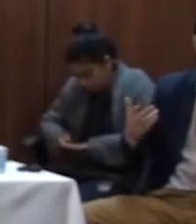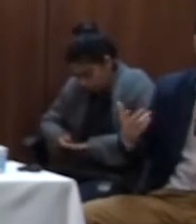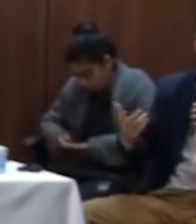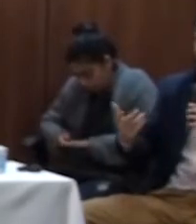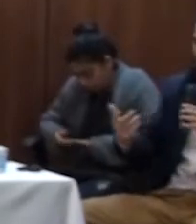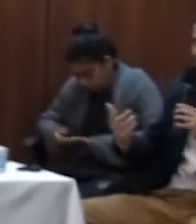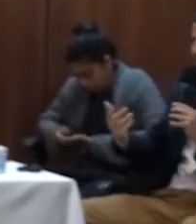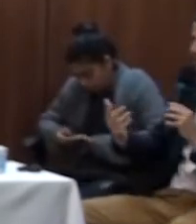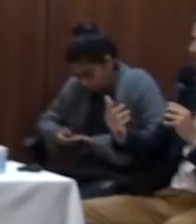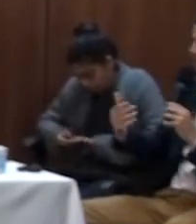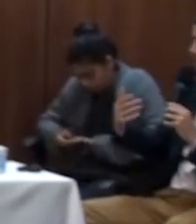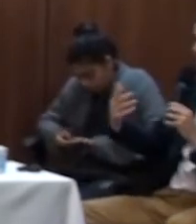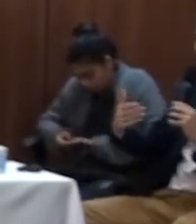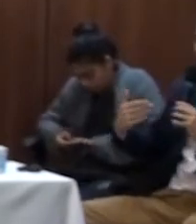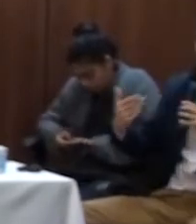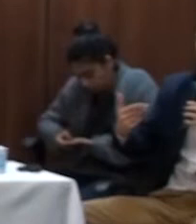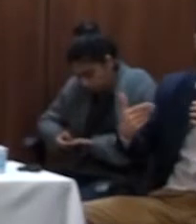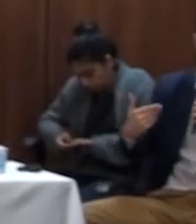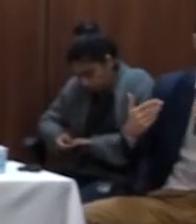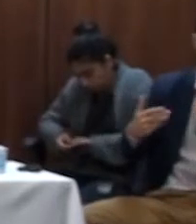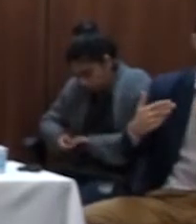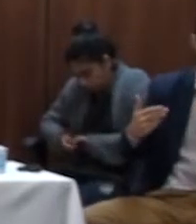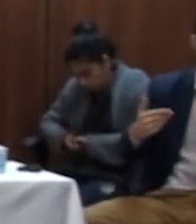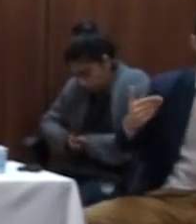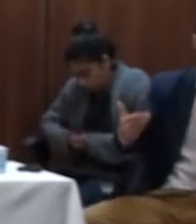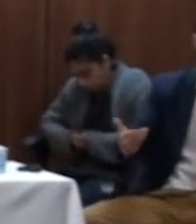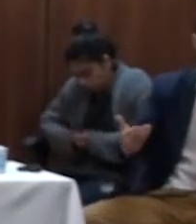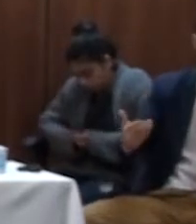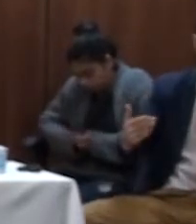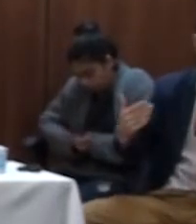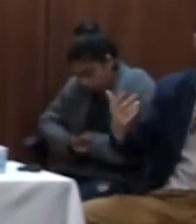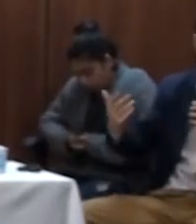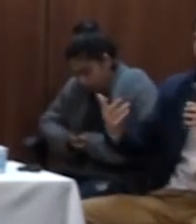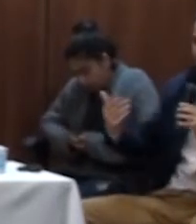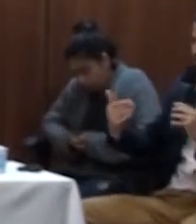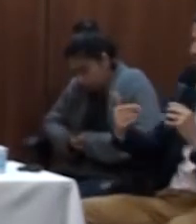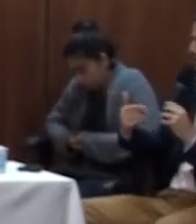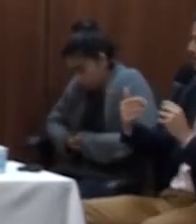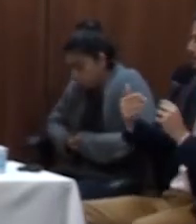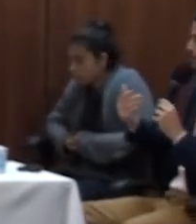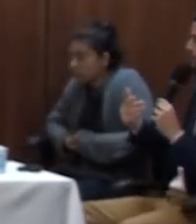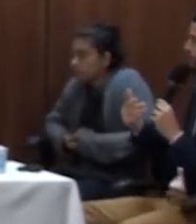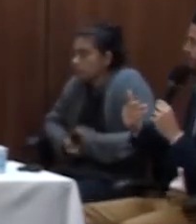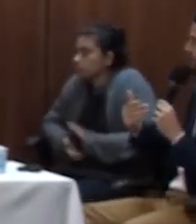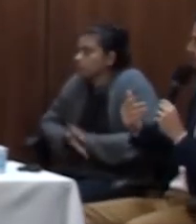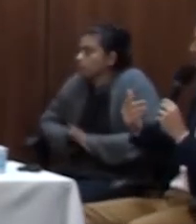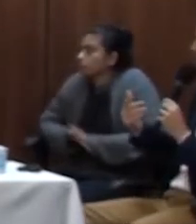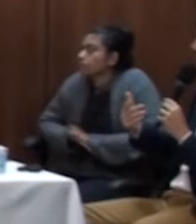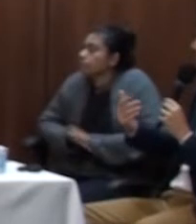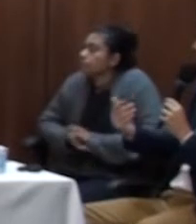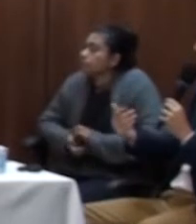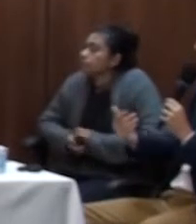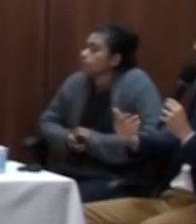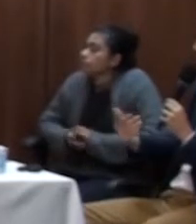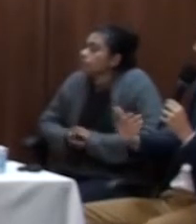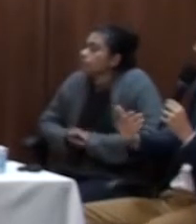né, do resto dos estados, a gente está certamente na frente, mas ainda nem de longe de uma maneira